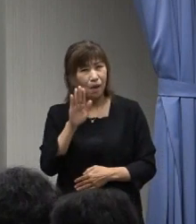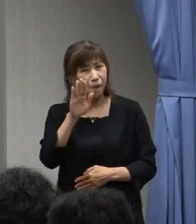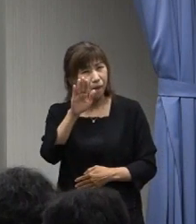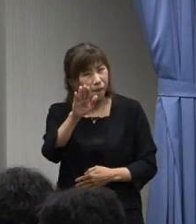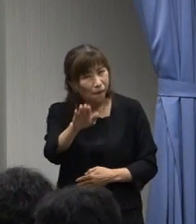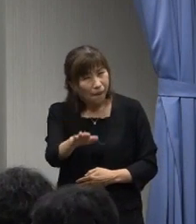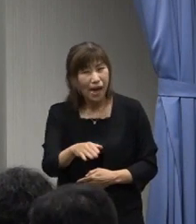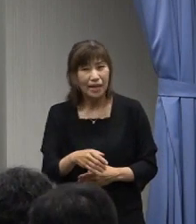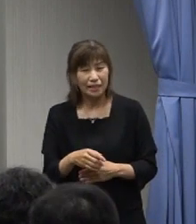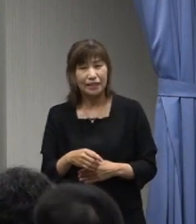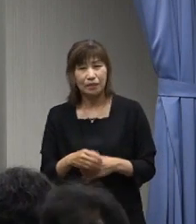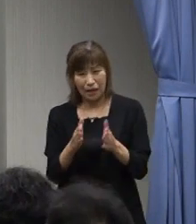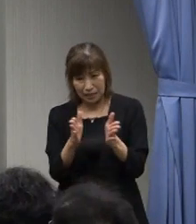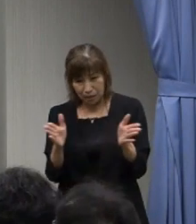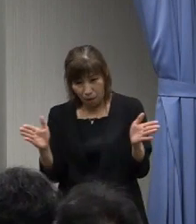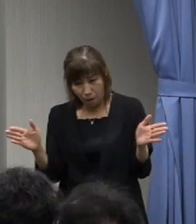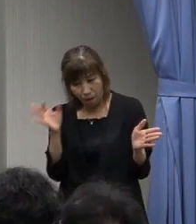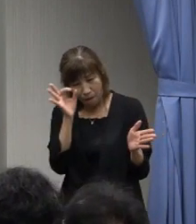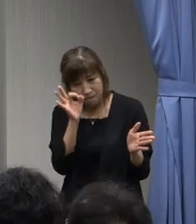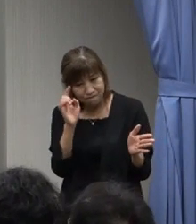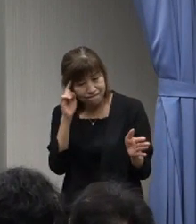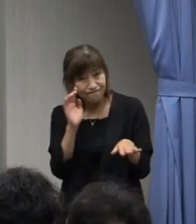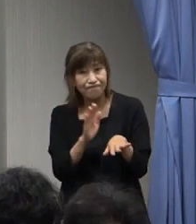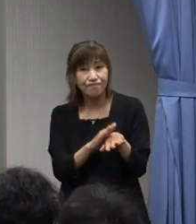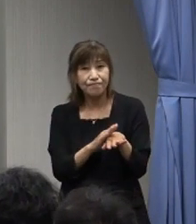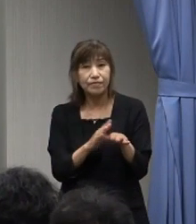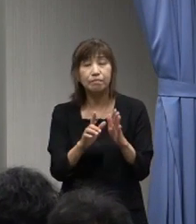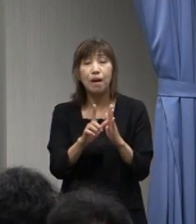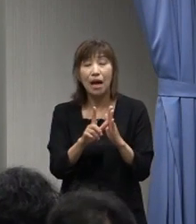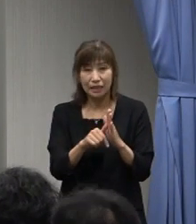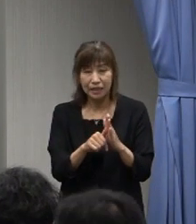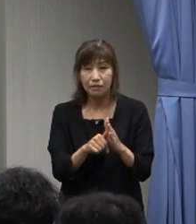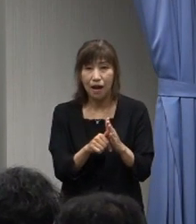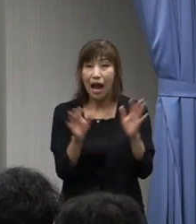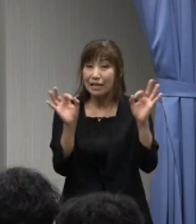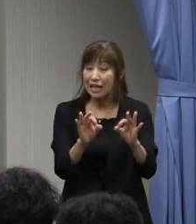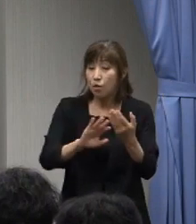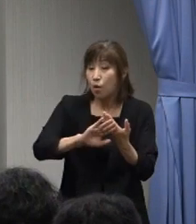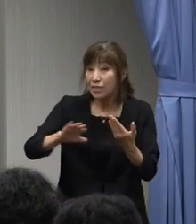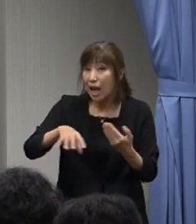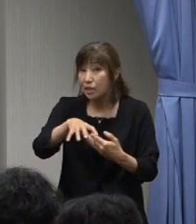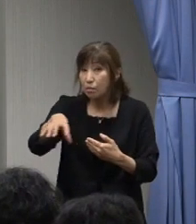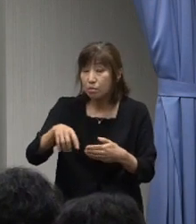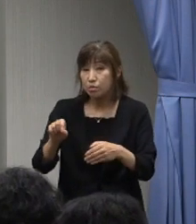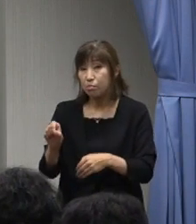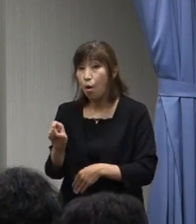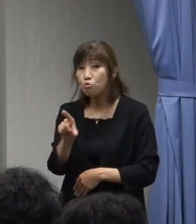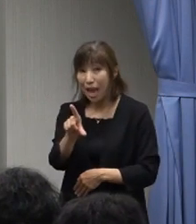大きな目で見たときは、やはりノンゲーミングの部分を増やしていく、そしてまたそこに